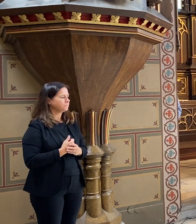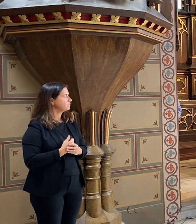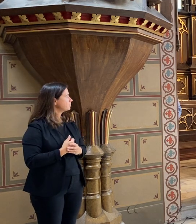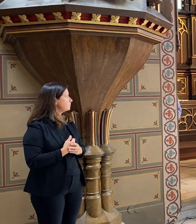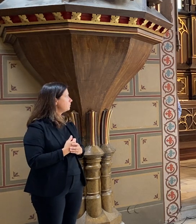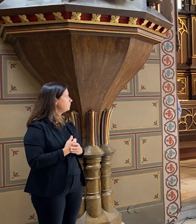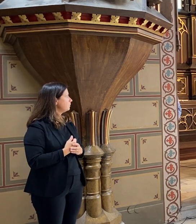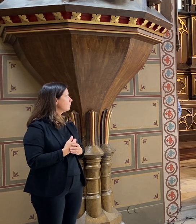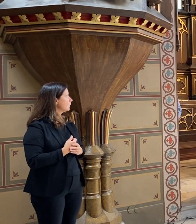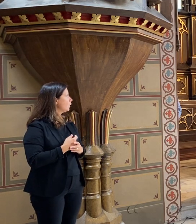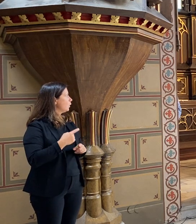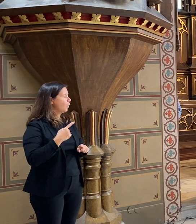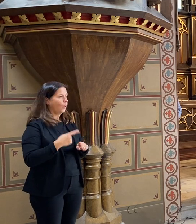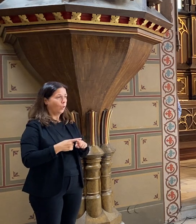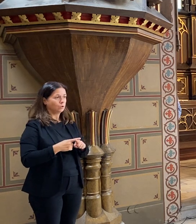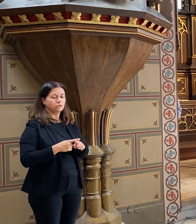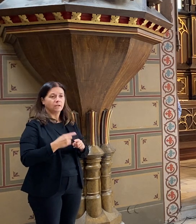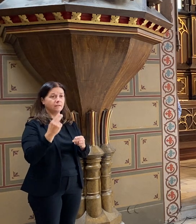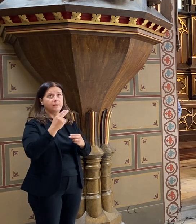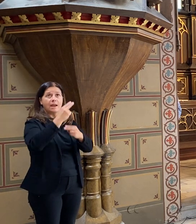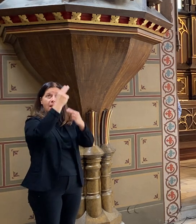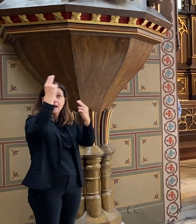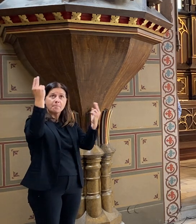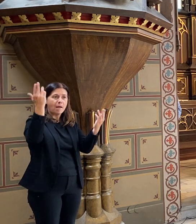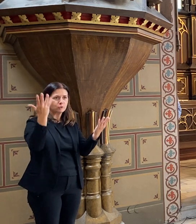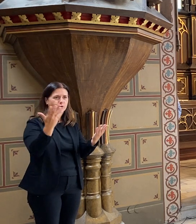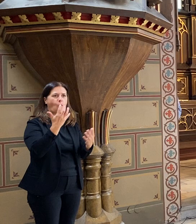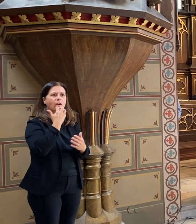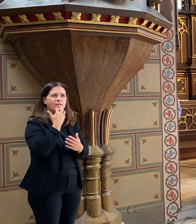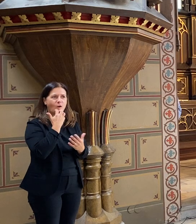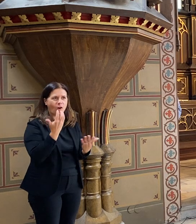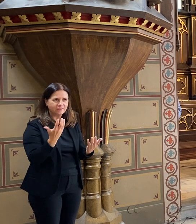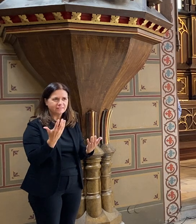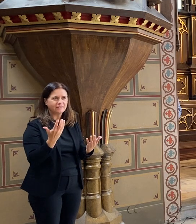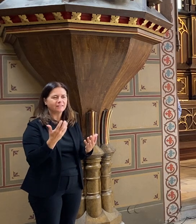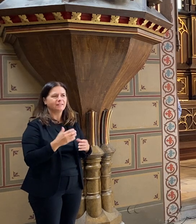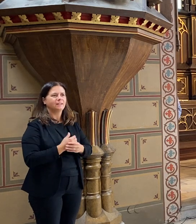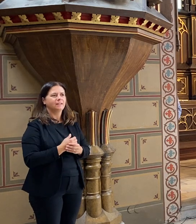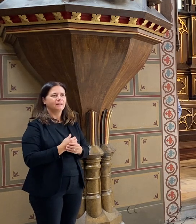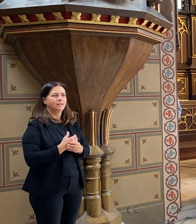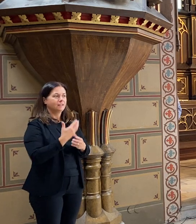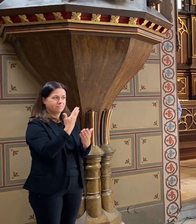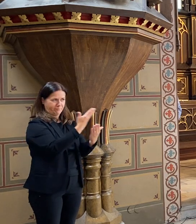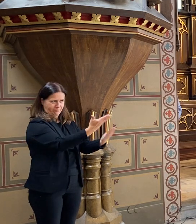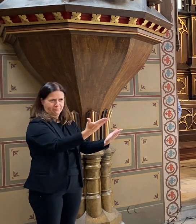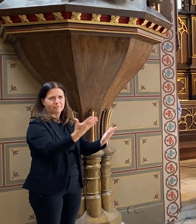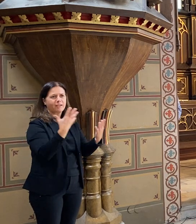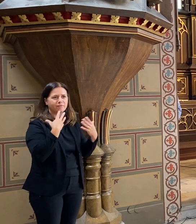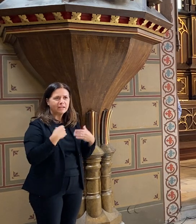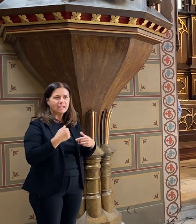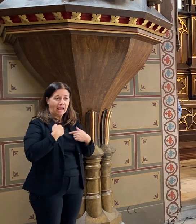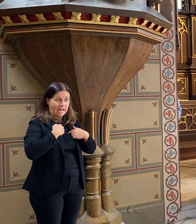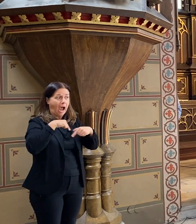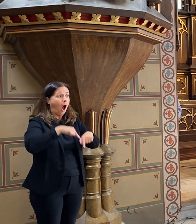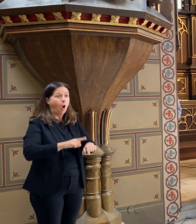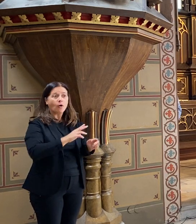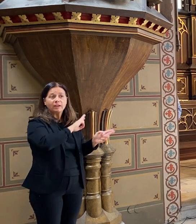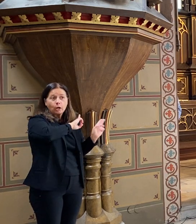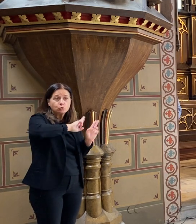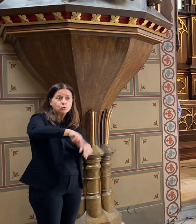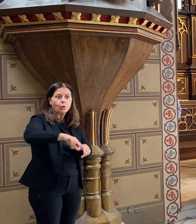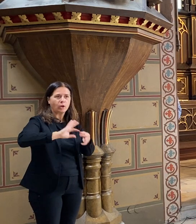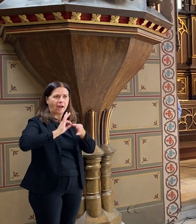Und wie der Himmel es wollte, hat es uns euch wieder, mich auch nach